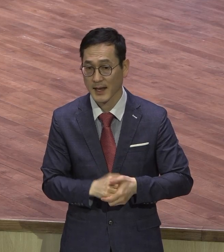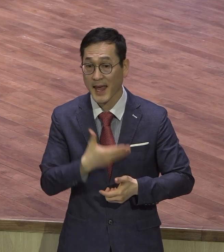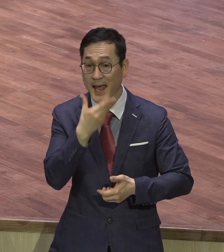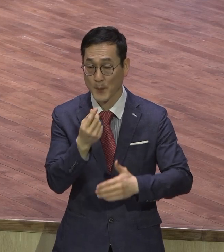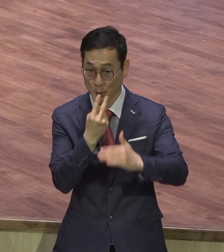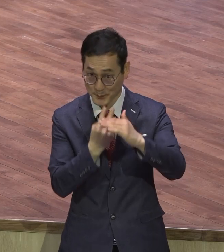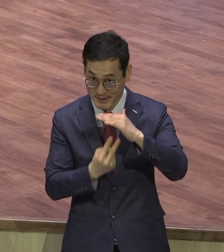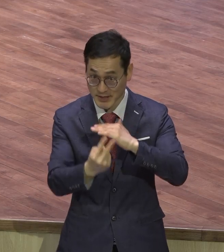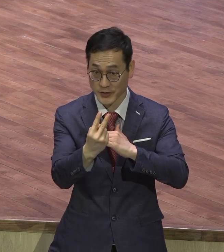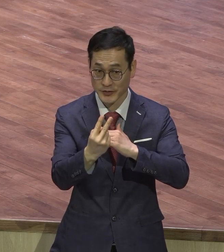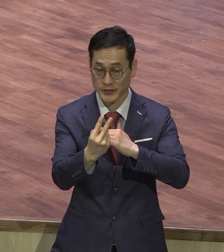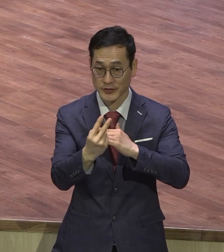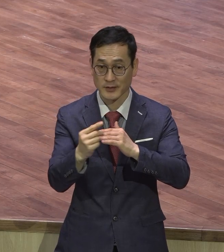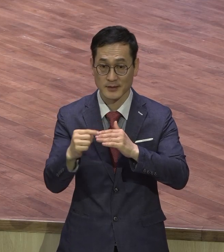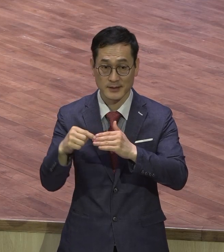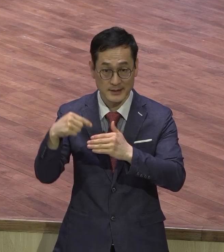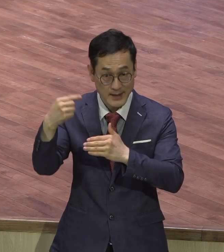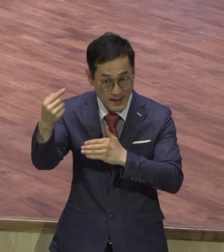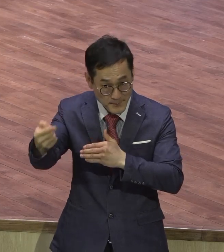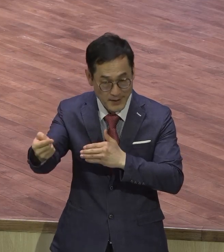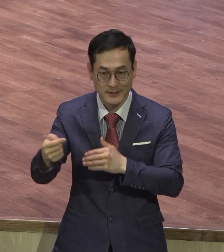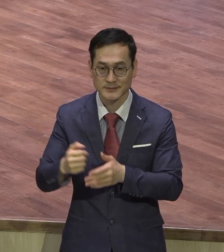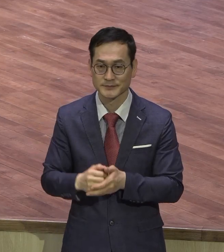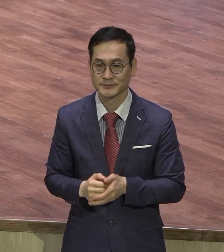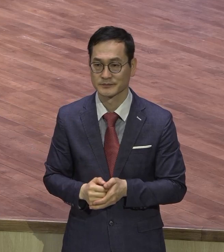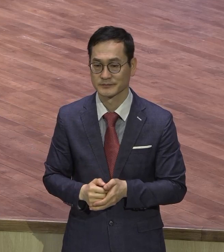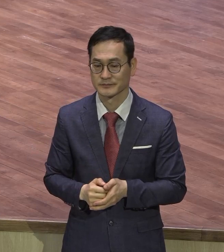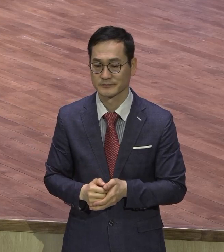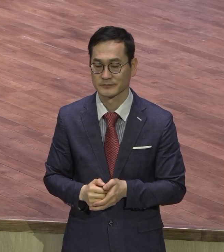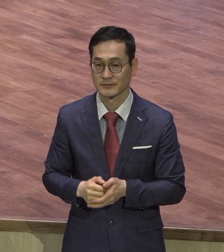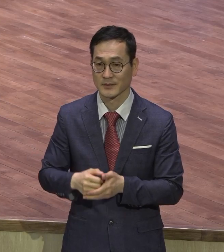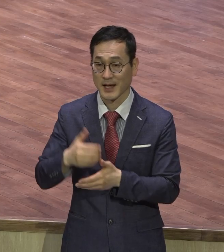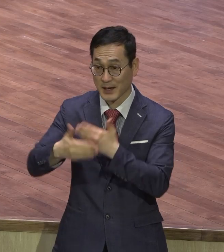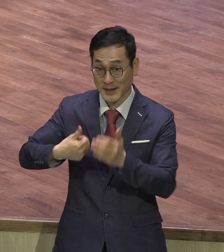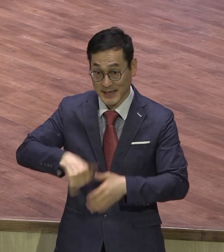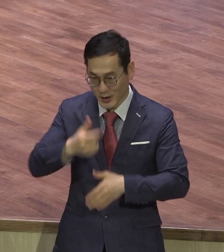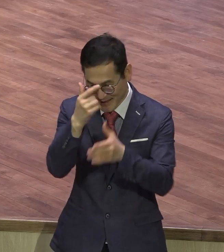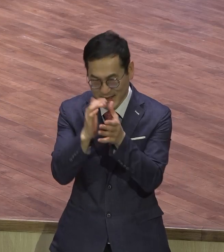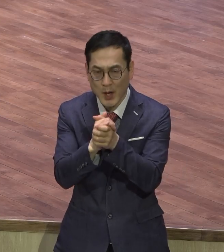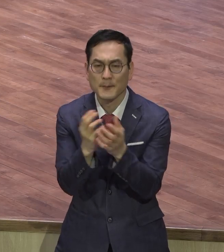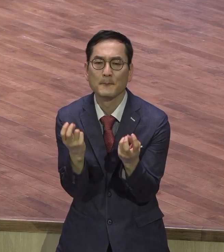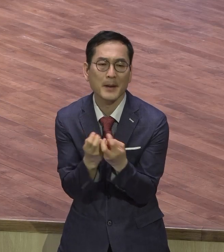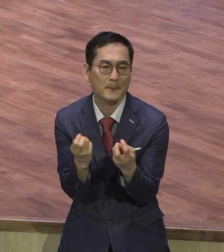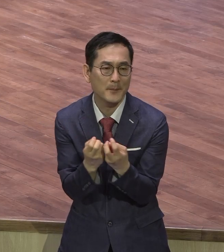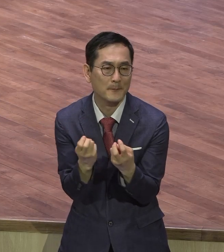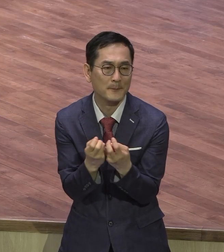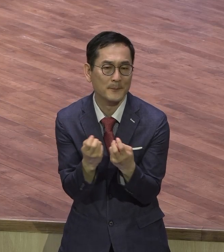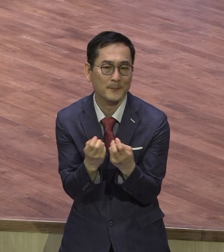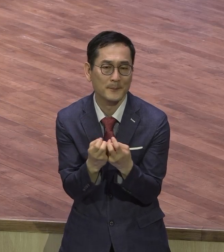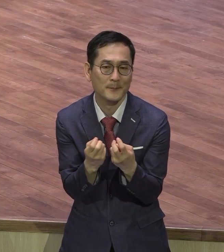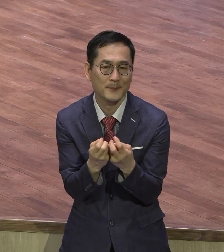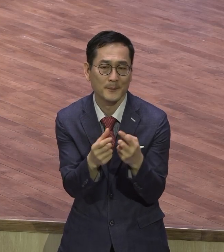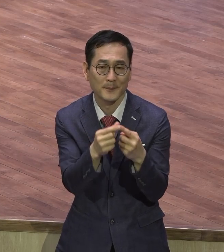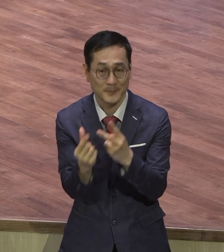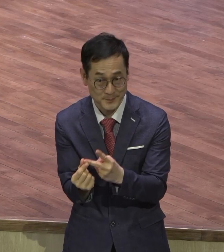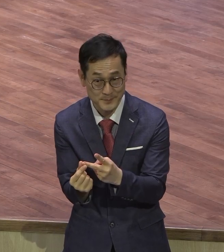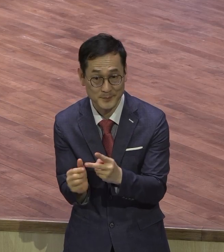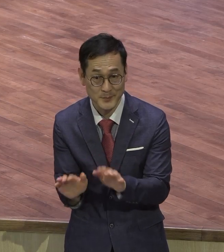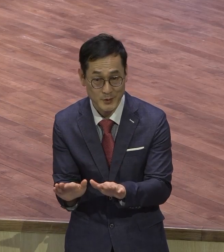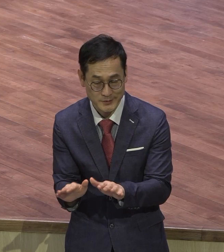이어서 하나님의 자녀가 어떻게 이제 기도를 해야 되는지, 기도를 어떻게 해야 되는지에